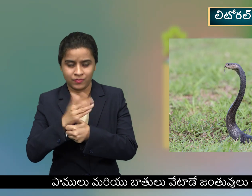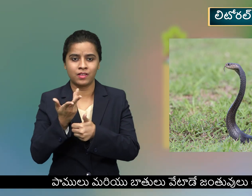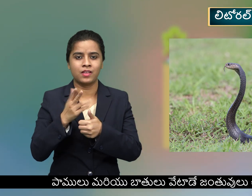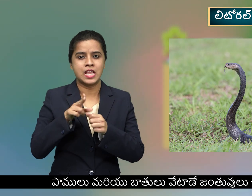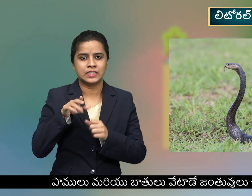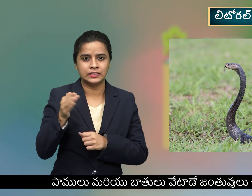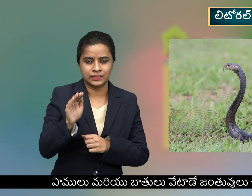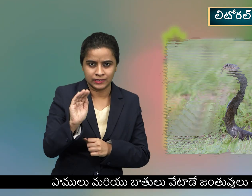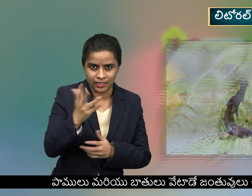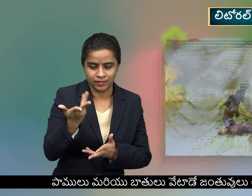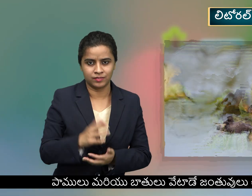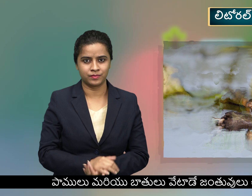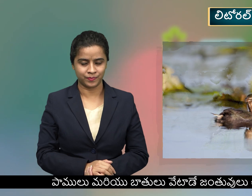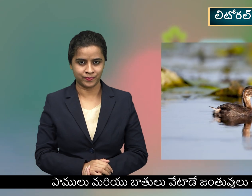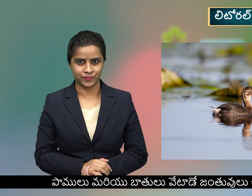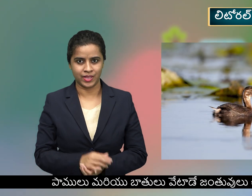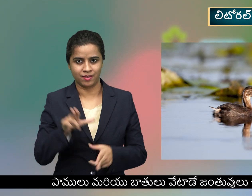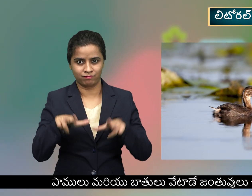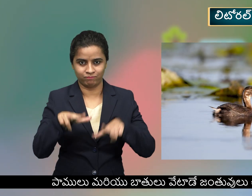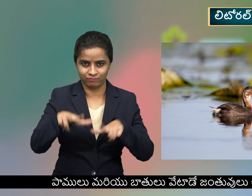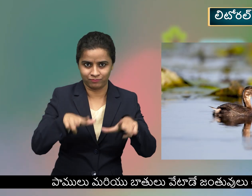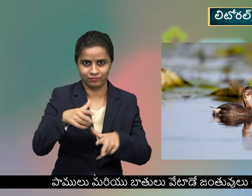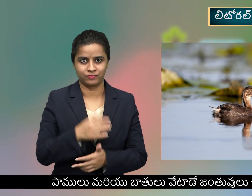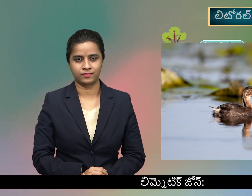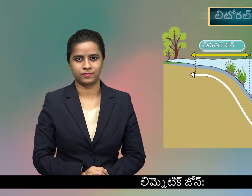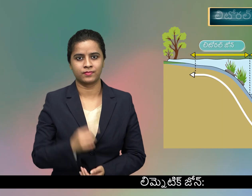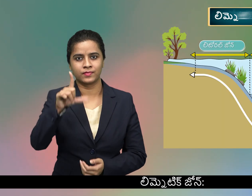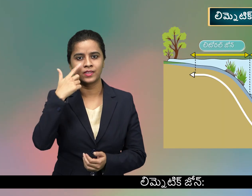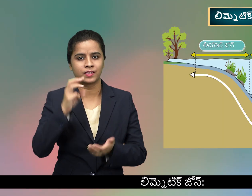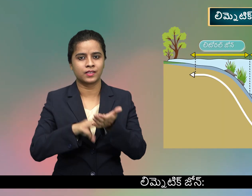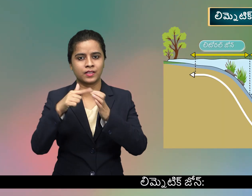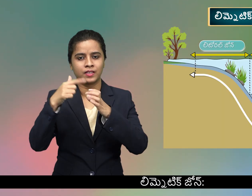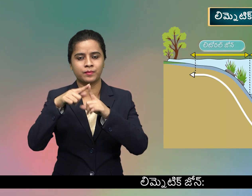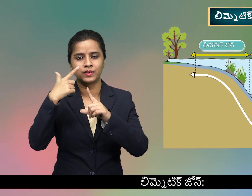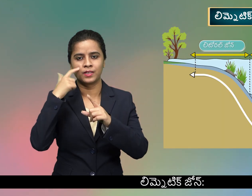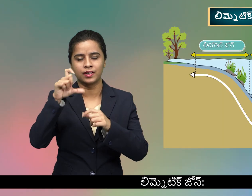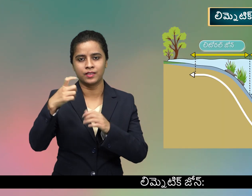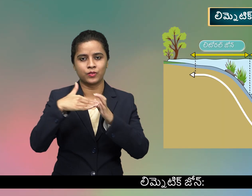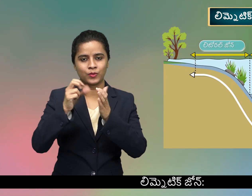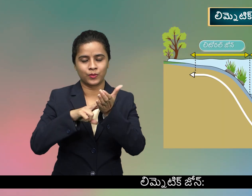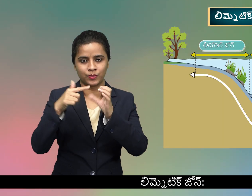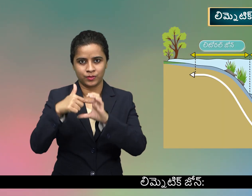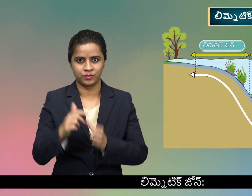పాములు మరియు బాతులు వేటాడే జంతువులు ఉంటాయి. జోన్.